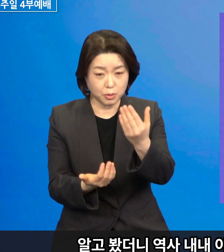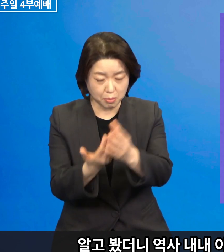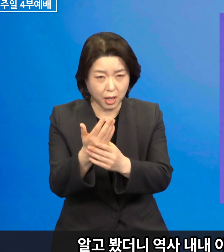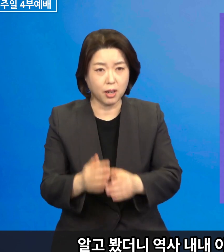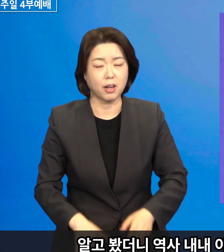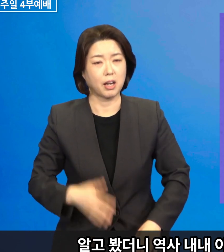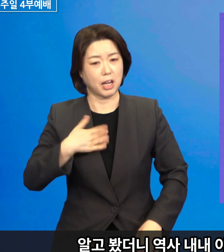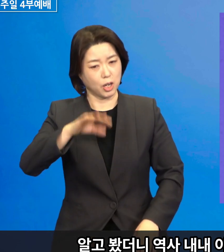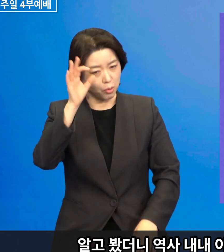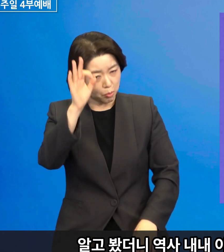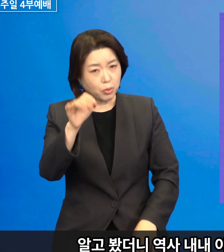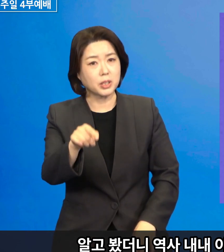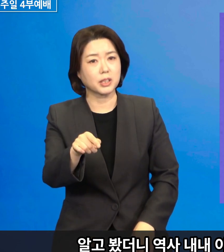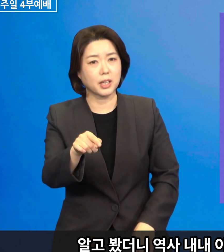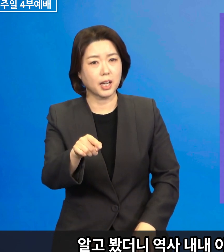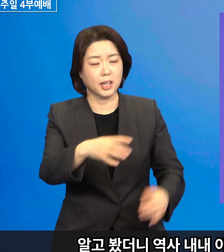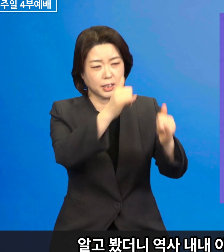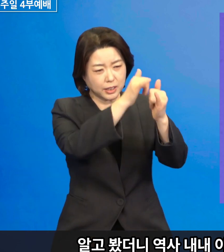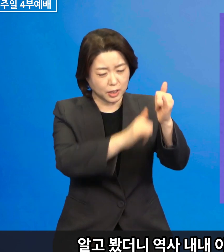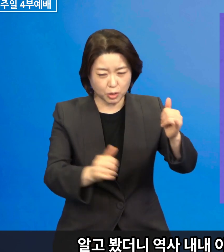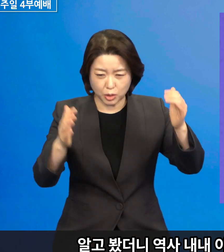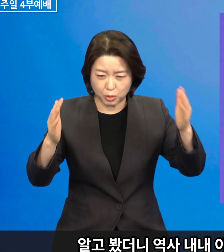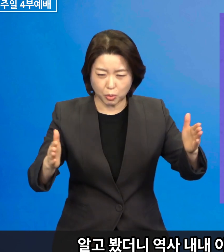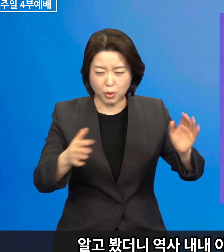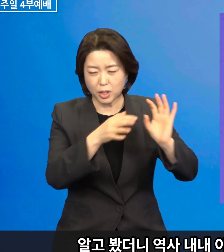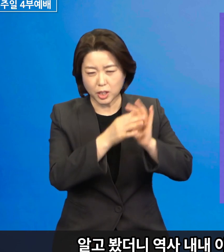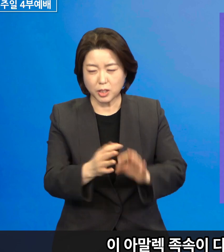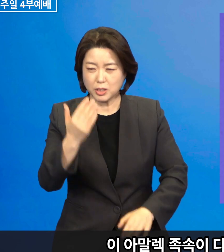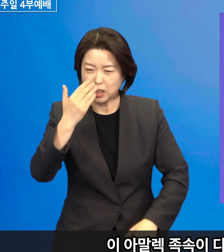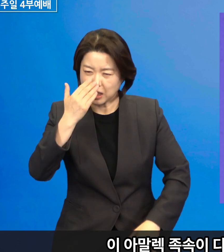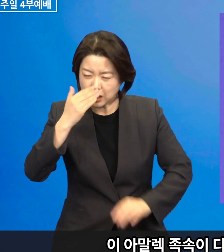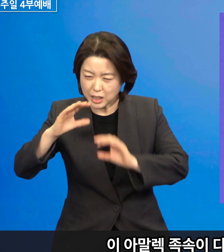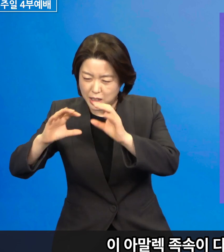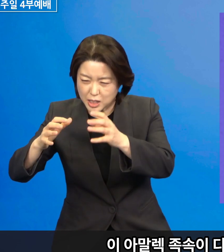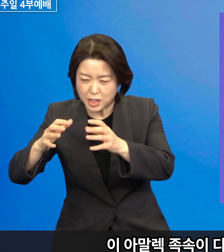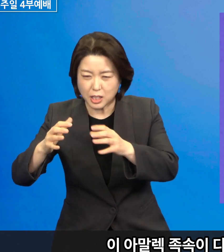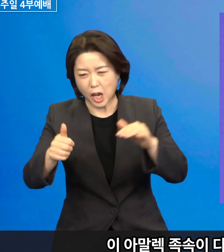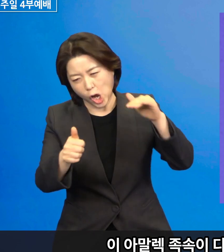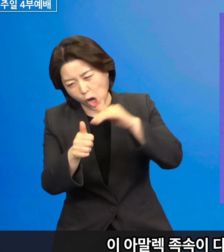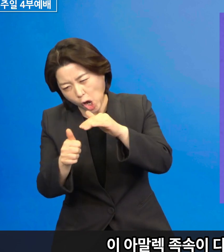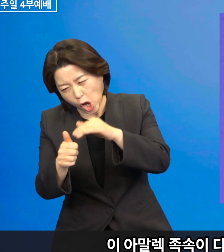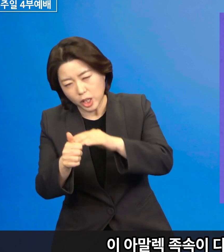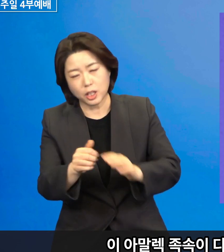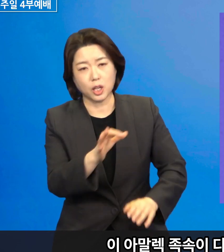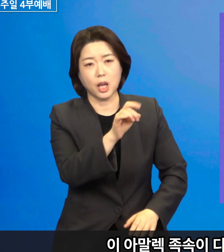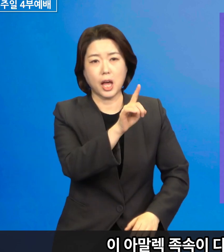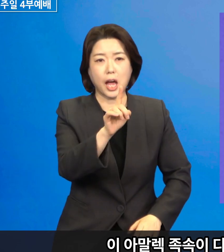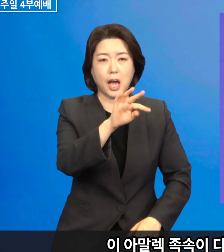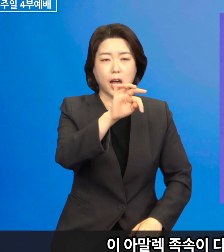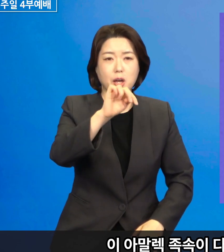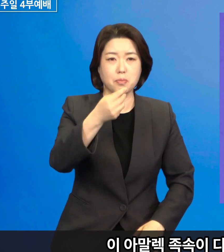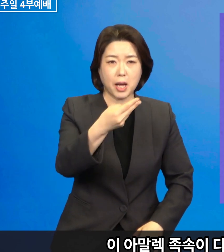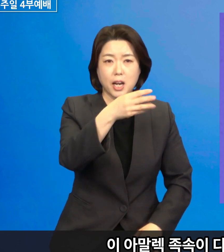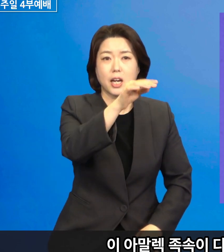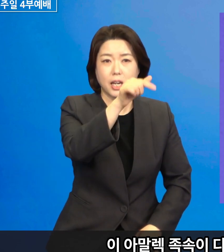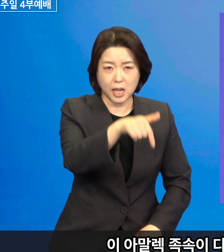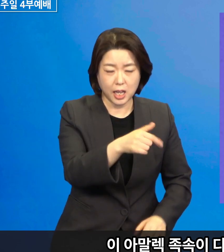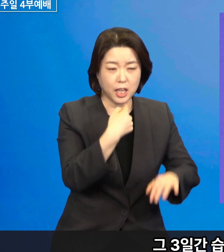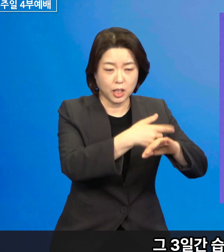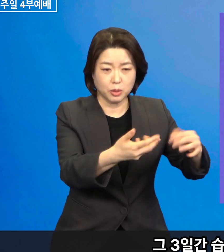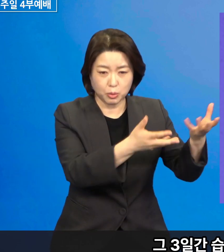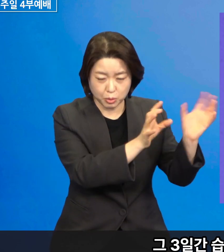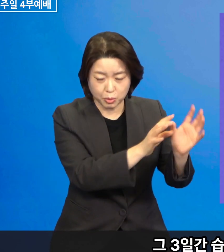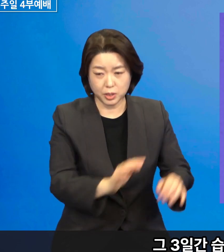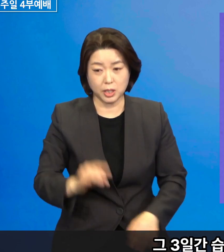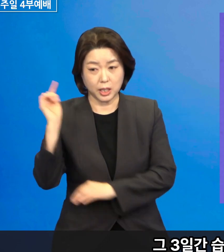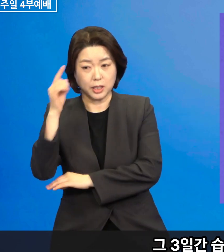봤더니 역사 내내 이 이스라엘 민족을 괴롭혔던 이 아말렉 족속이 이 다윗이 마을을 비운 사이